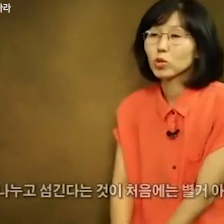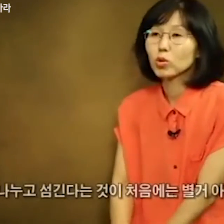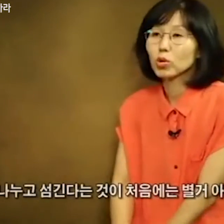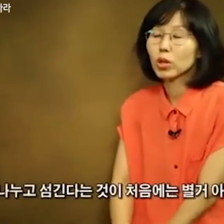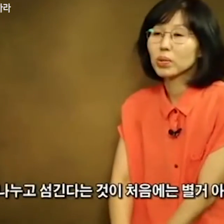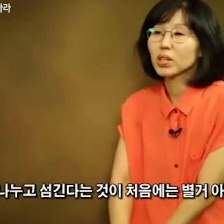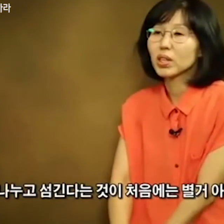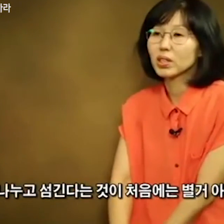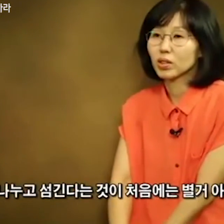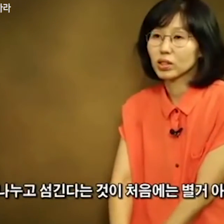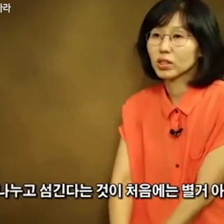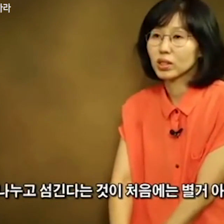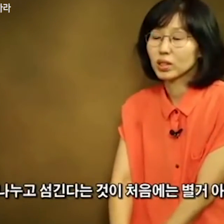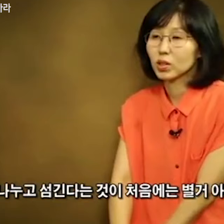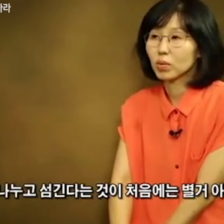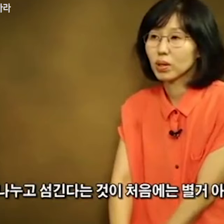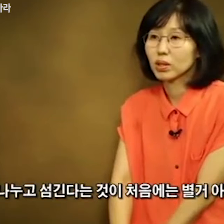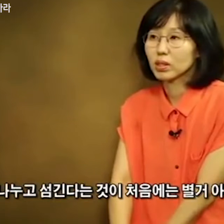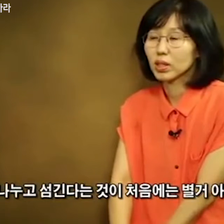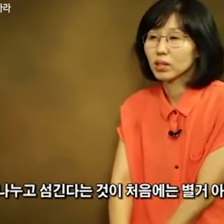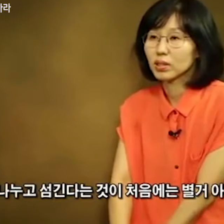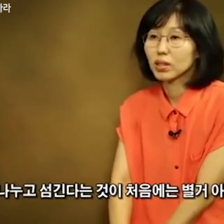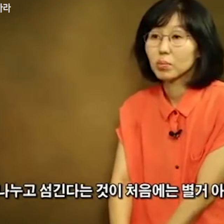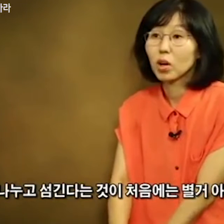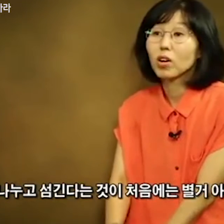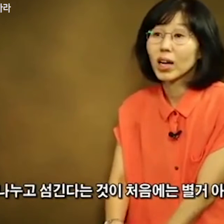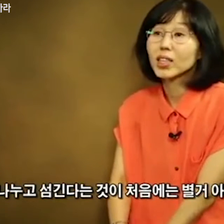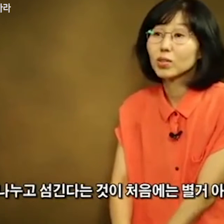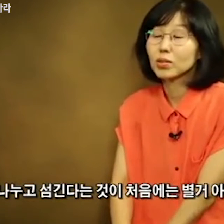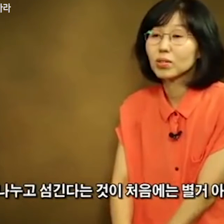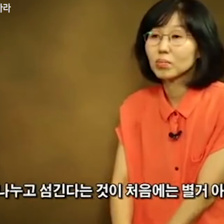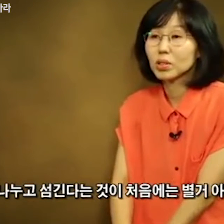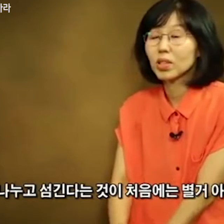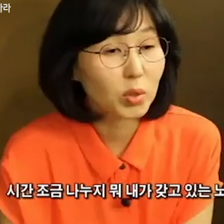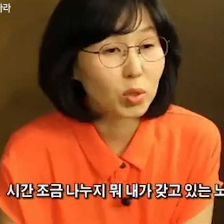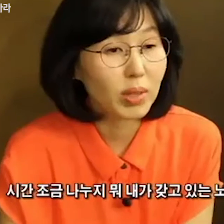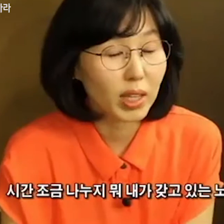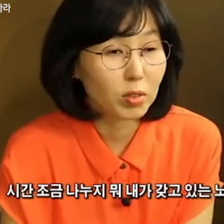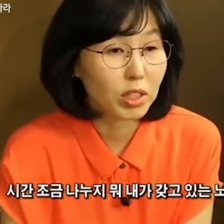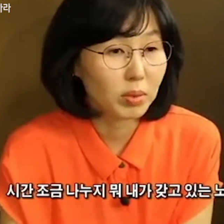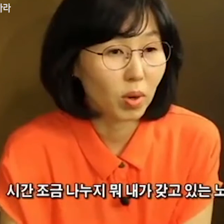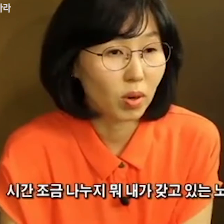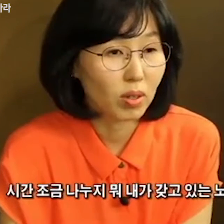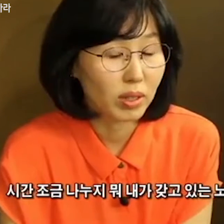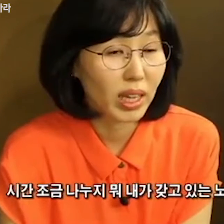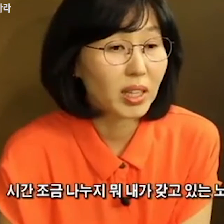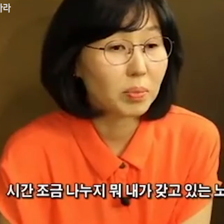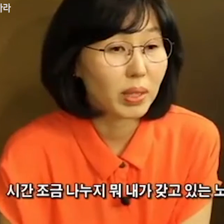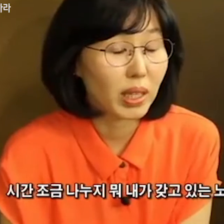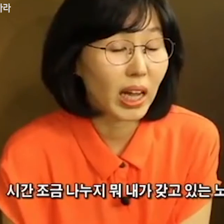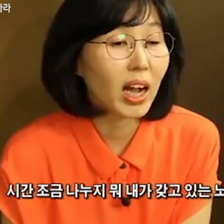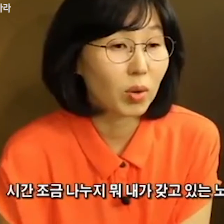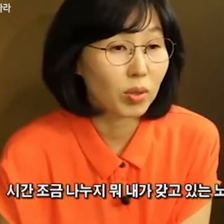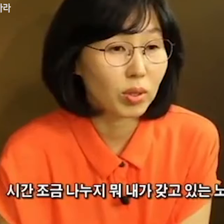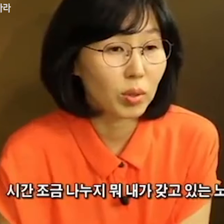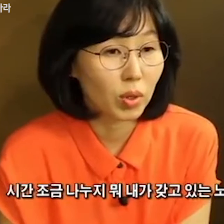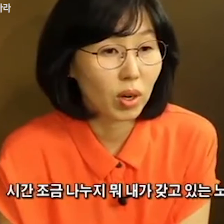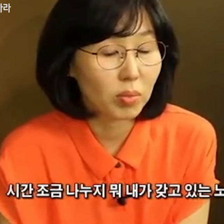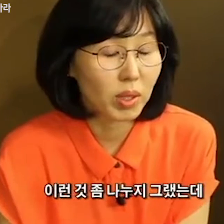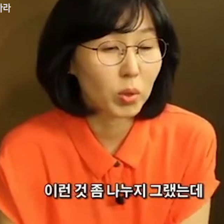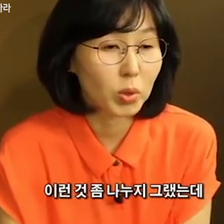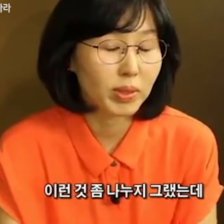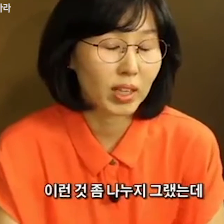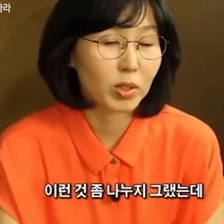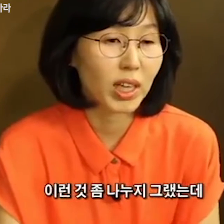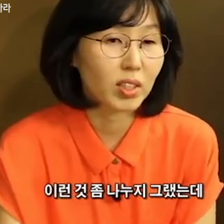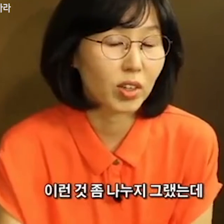나누고 섬긴다는 것이 처음에는 그냥 별거 아니고, 시간 조금 나누지 내 힘, 내가 갖고 있는 노력 이런 걸